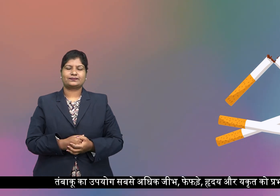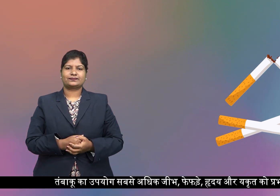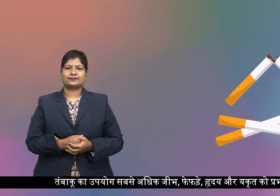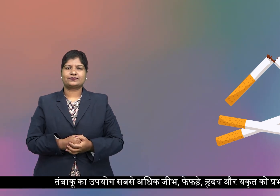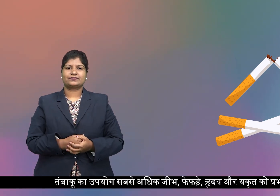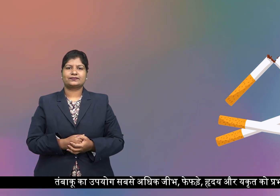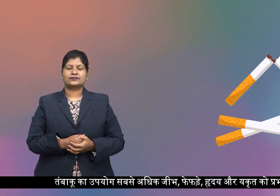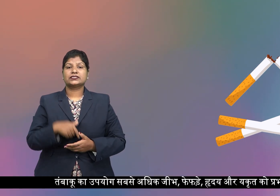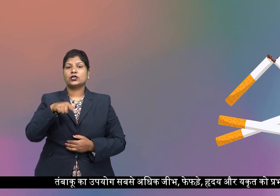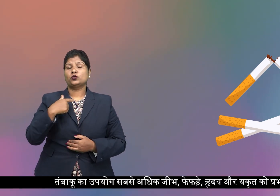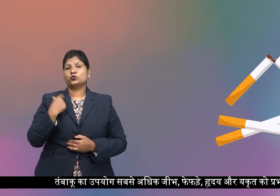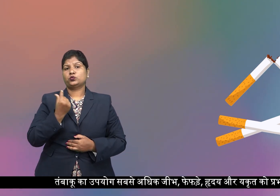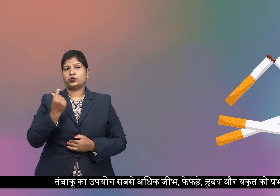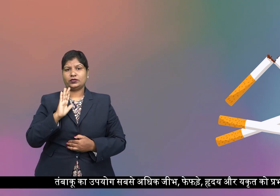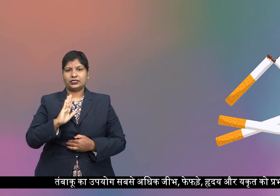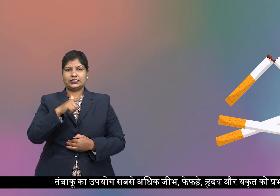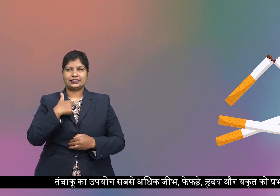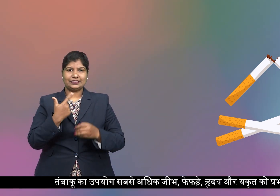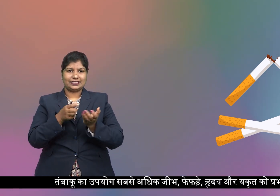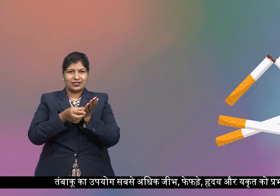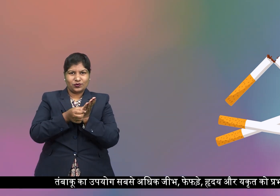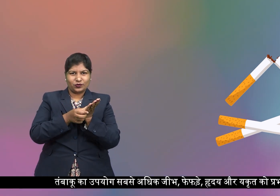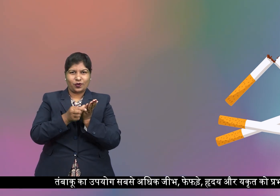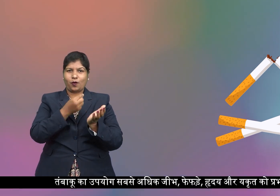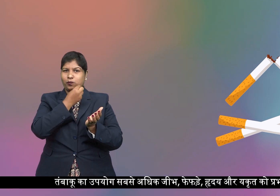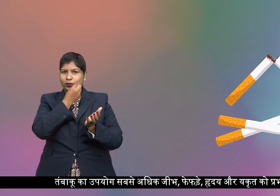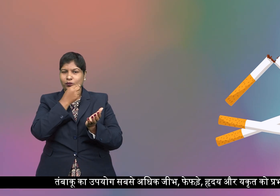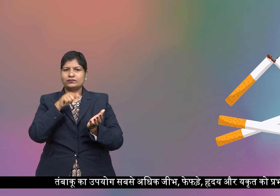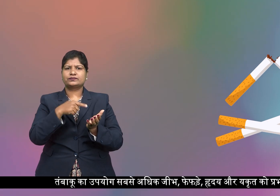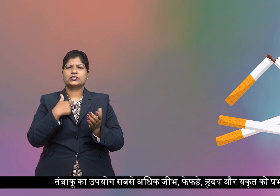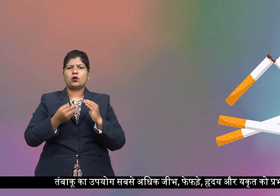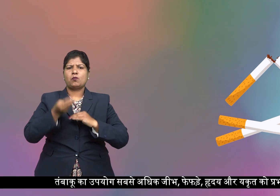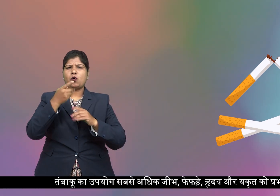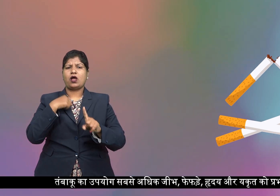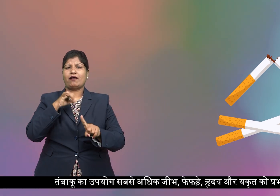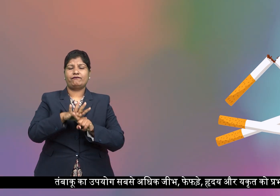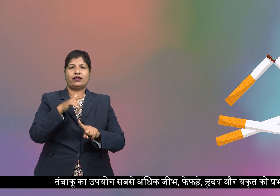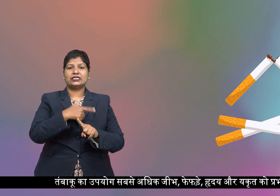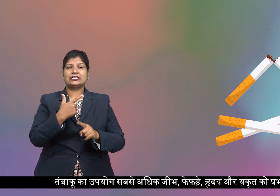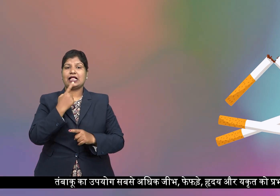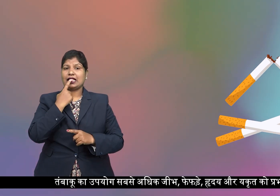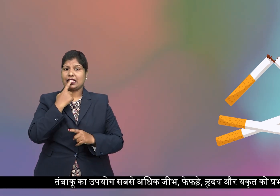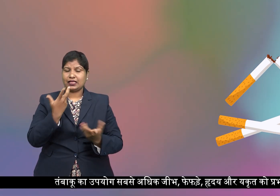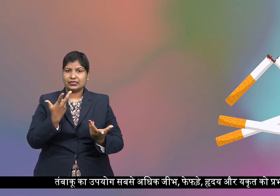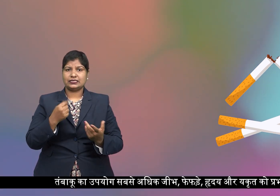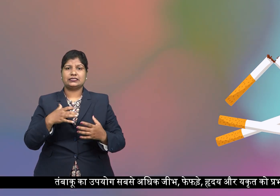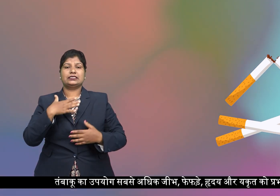तंबाकू का उपयोग सबसे अधिक जीभ, फेफड़े, हृदय और यकृत